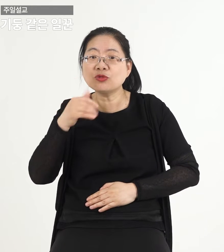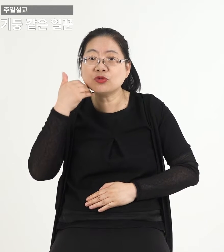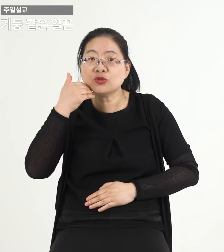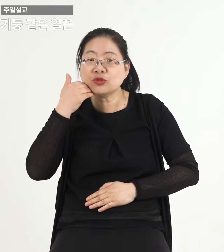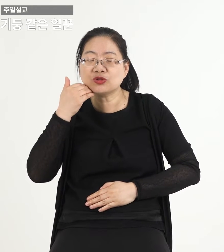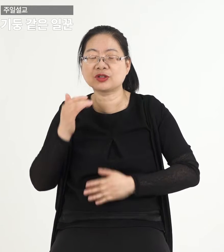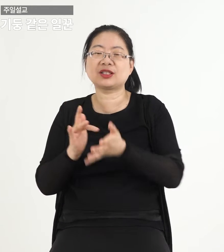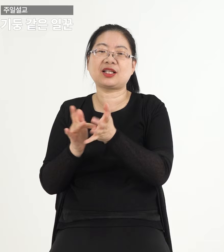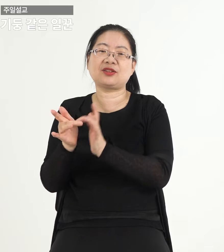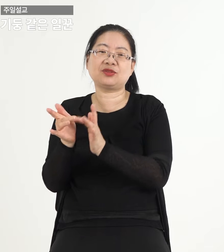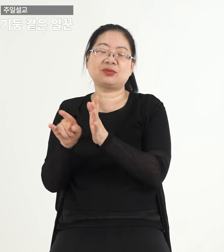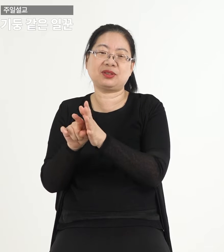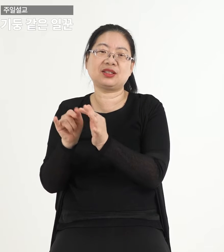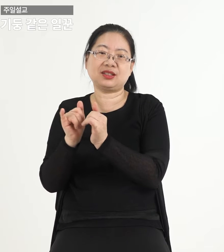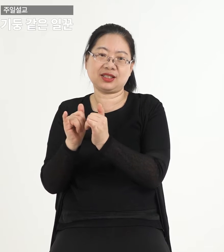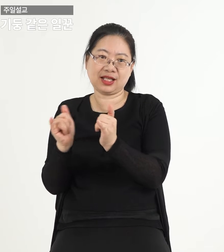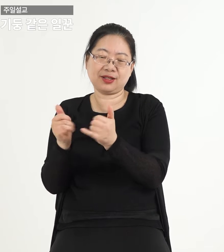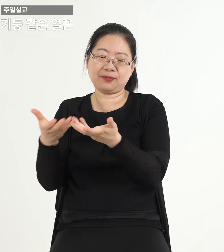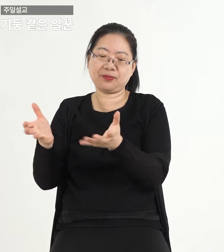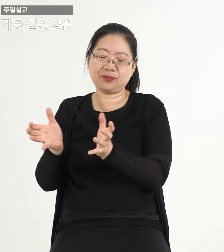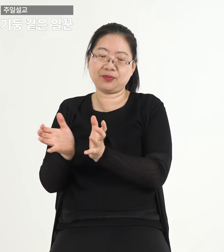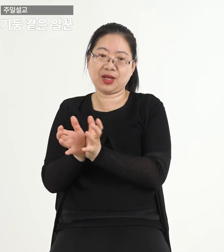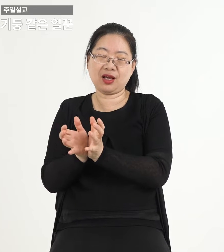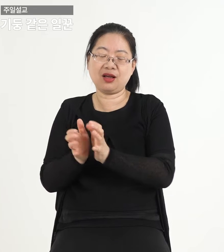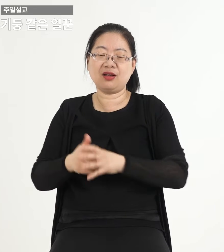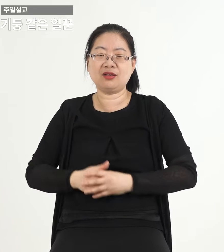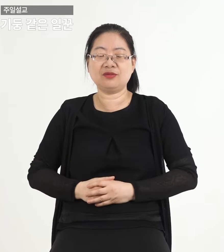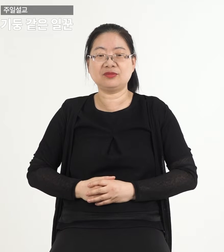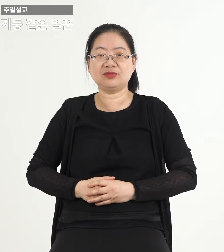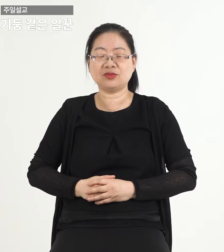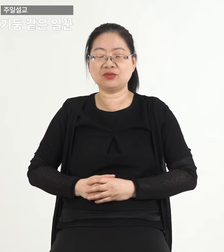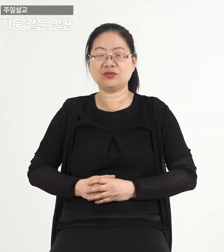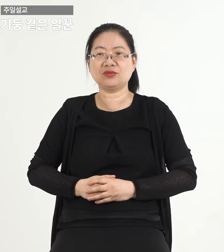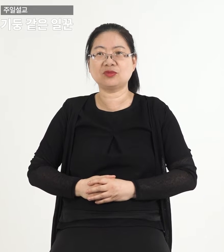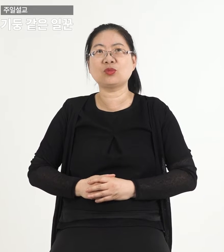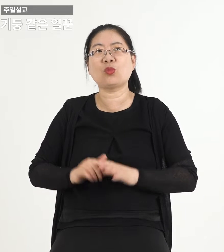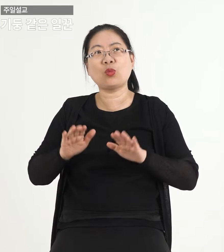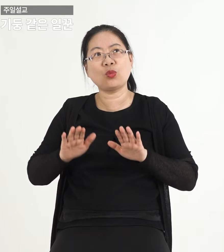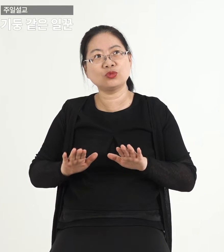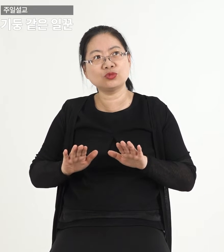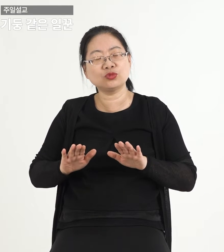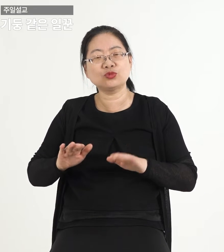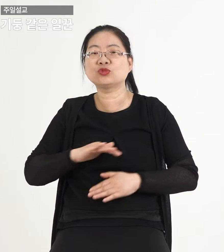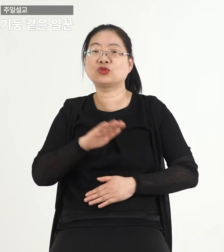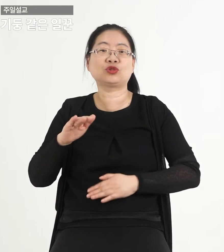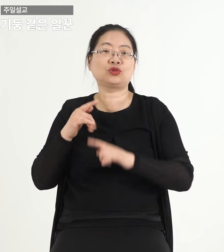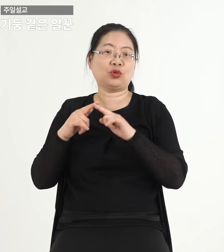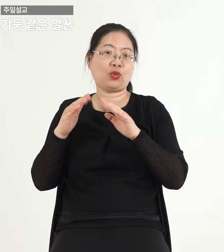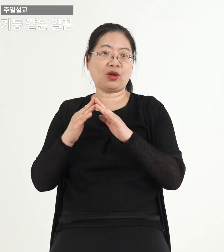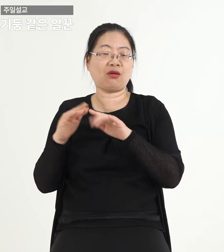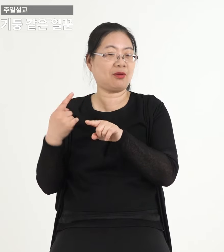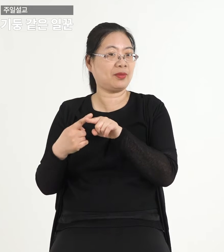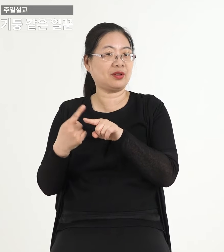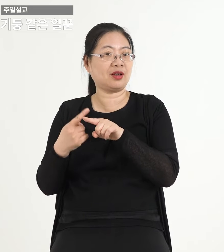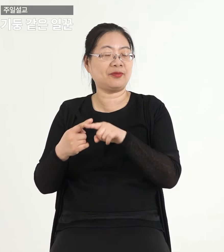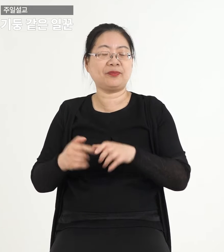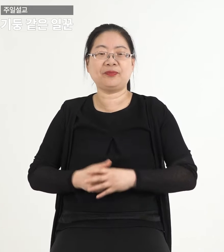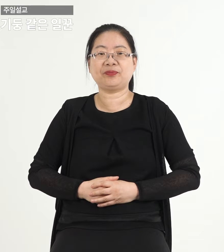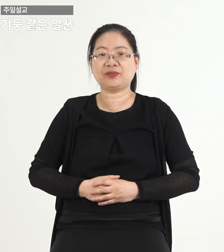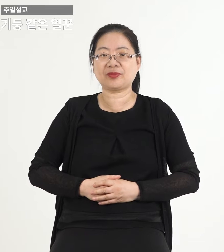그리스도인들의 공동체예요. 오늘날로 치면 교회를 얘기하는 겁니다. 근데 자꾸